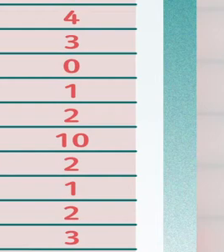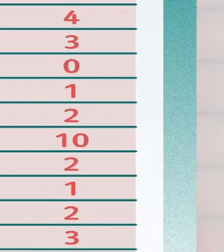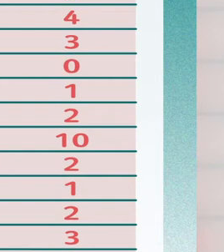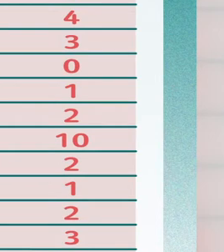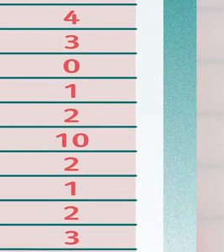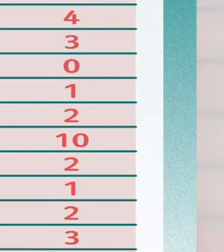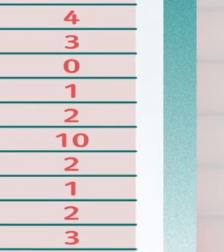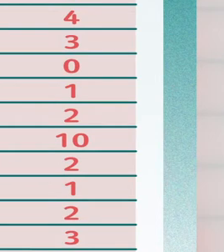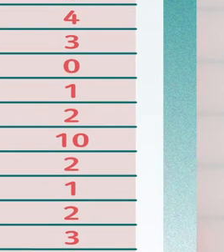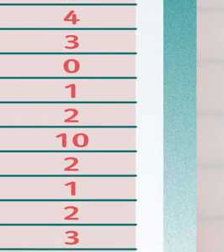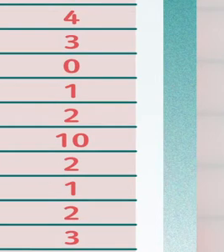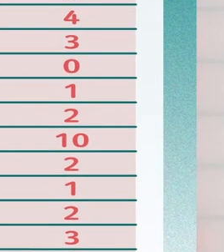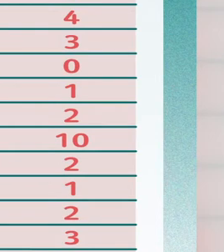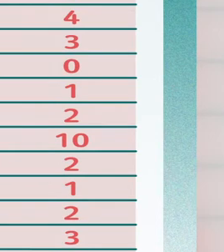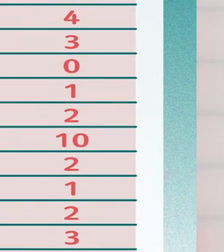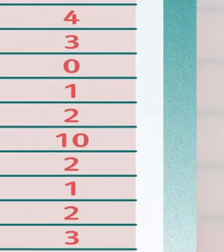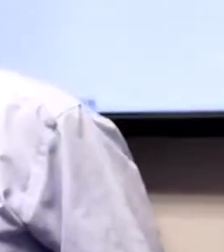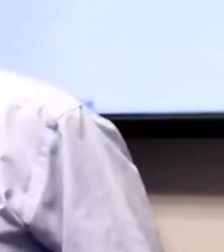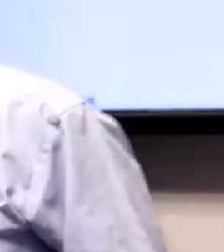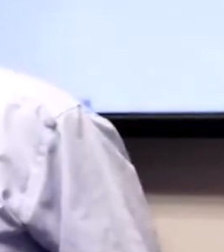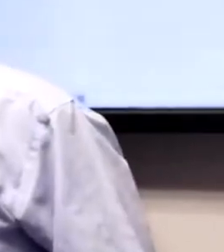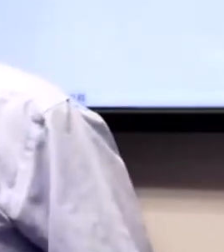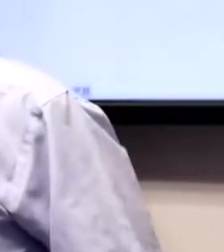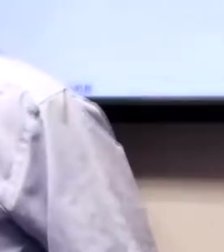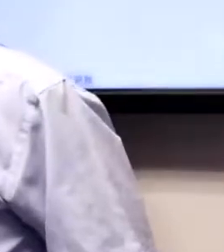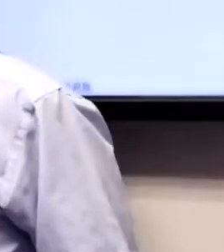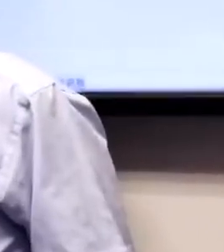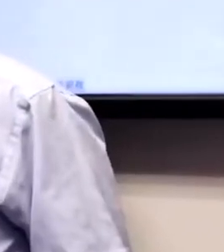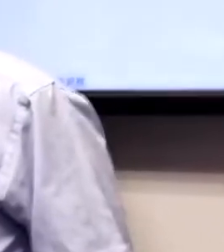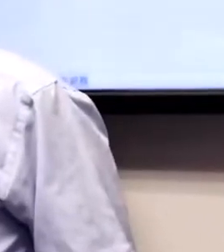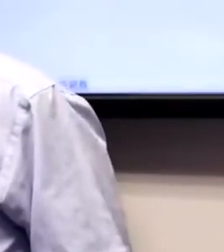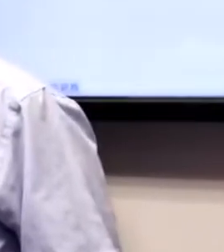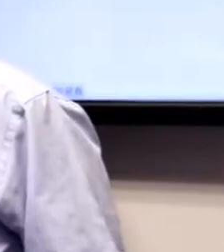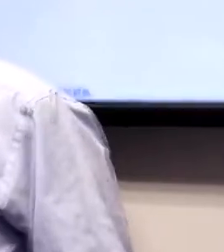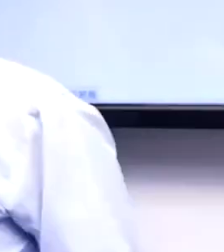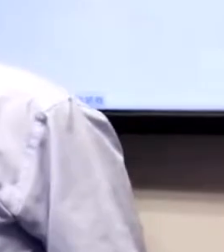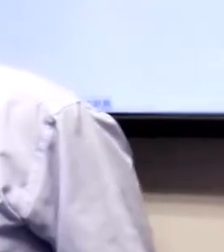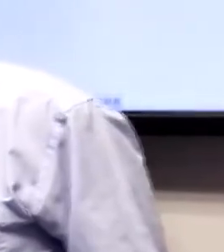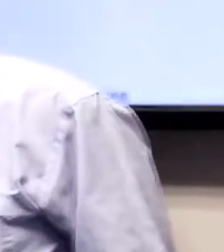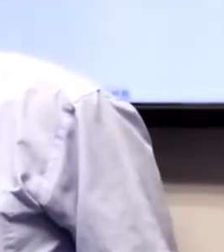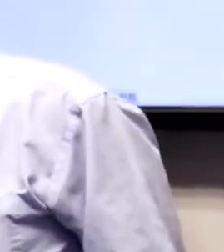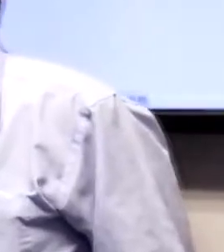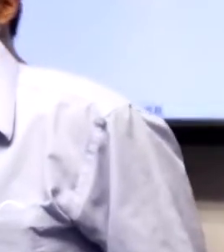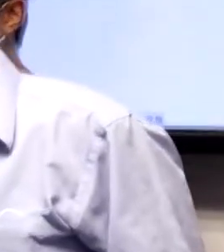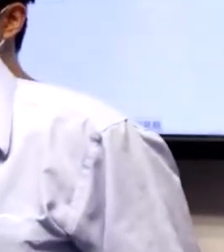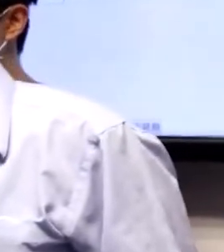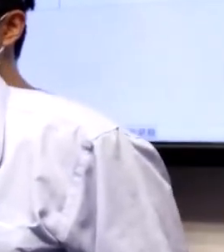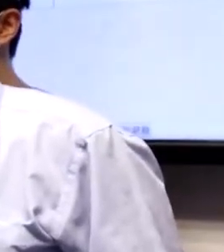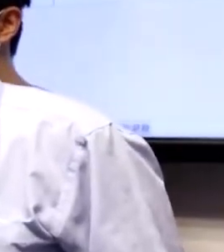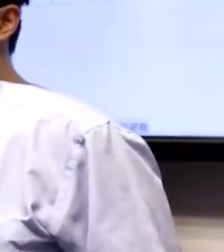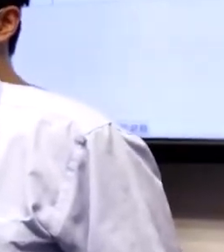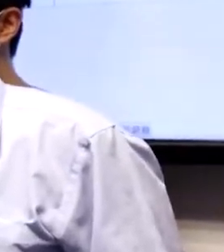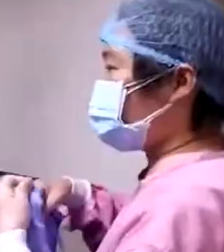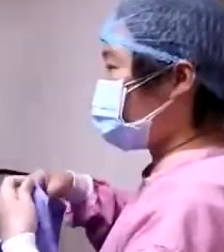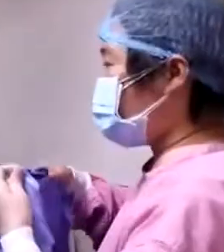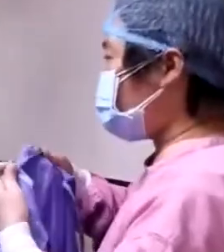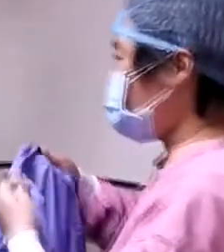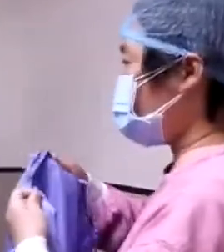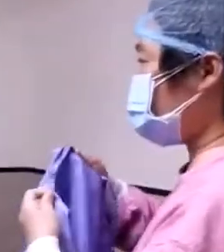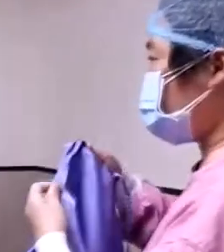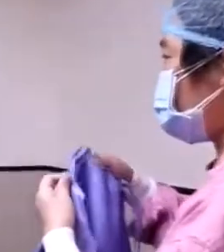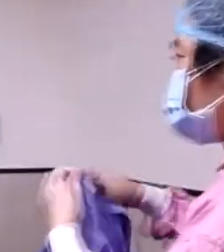面对大量新增的确诊个案，台北市政府重新盘整医疗量能。市长柯文哲表示，经过紧急动员